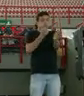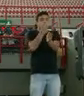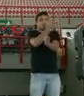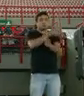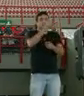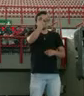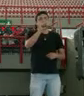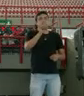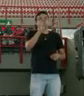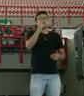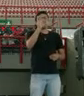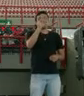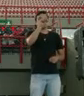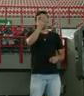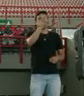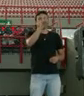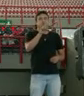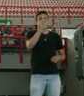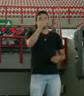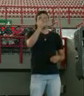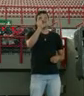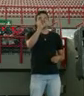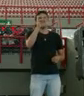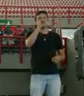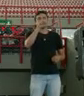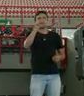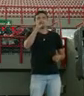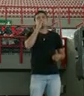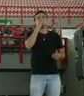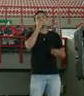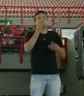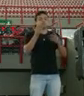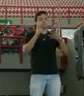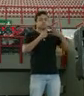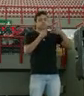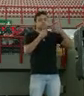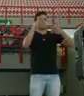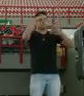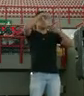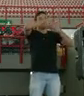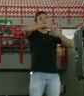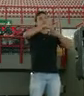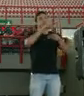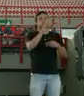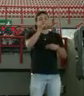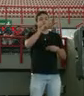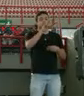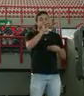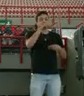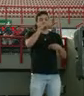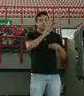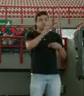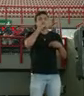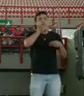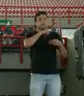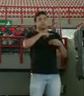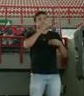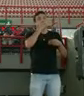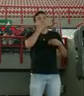de quê? Exócrina. Aí você diz, e quais seriam as endócrinas? As endócrinas são aquelas que